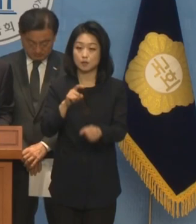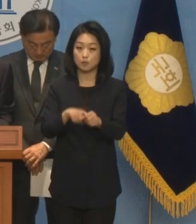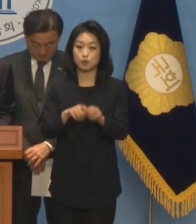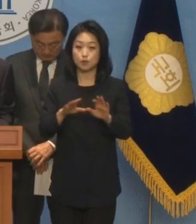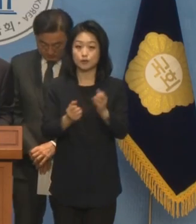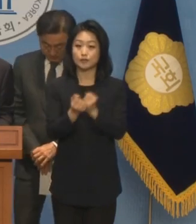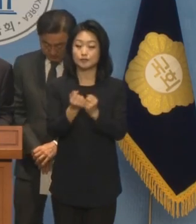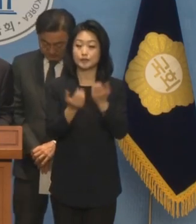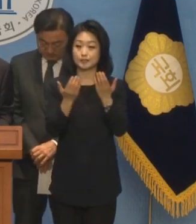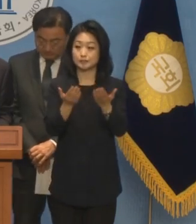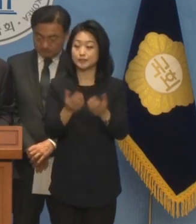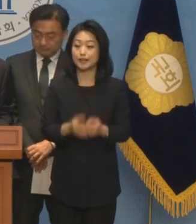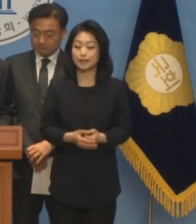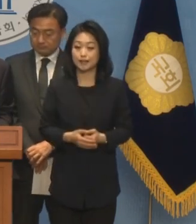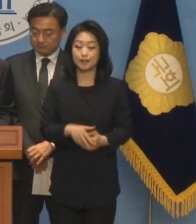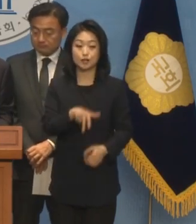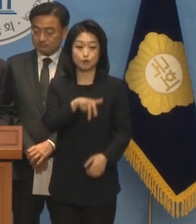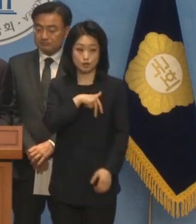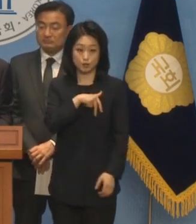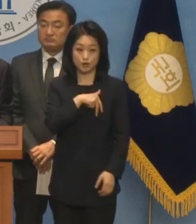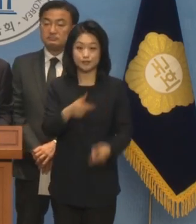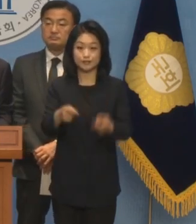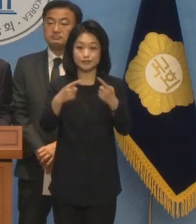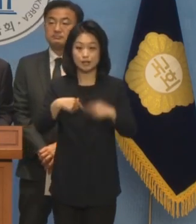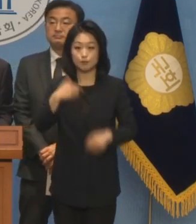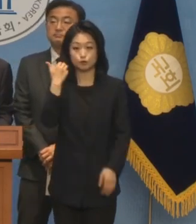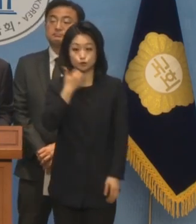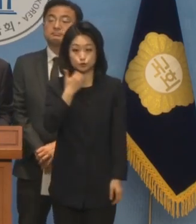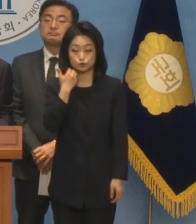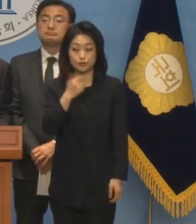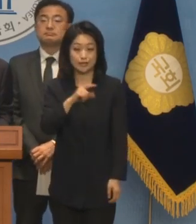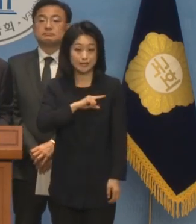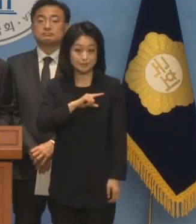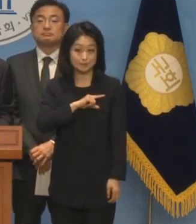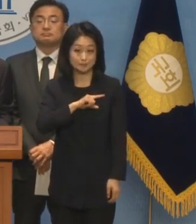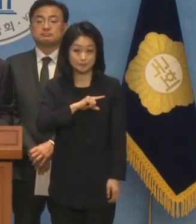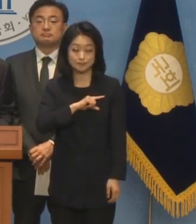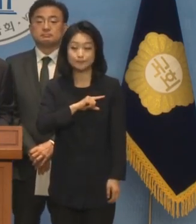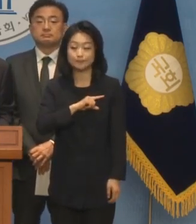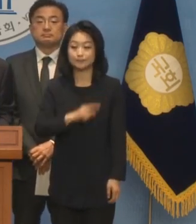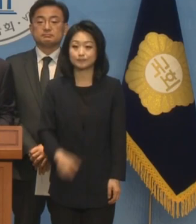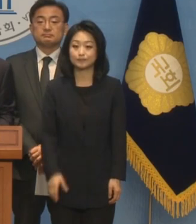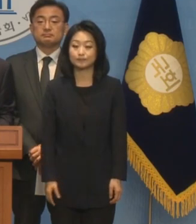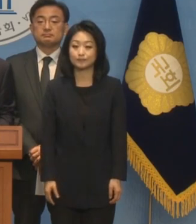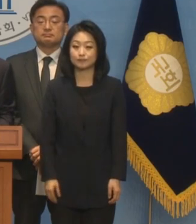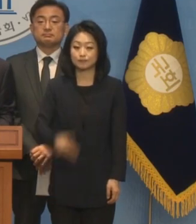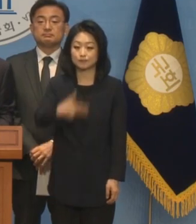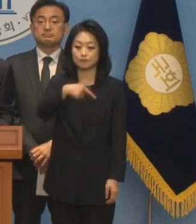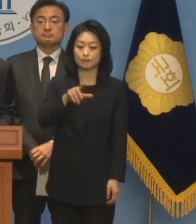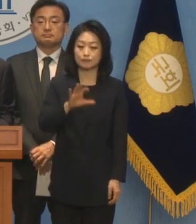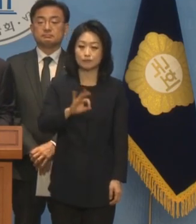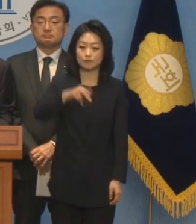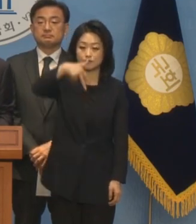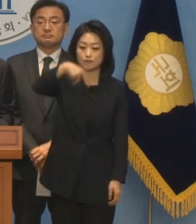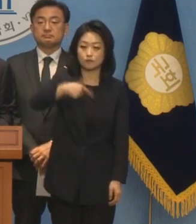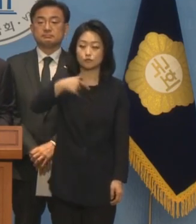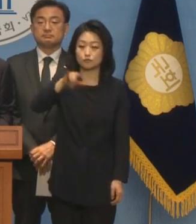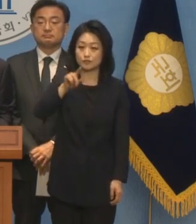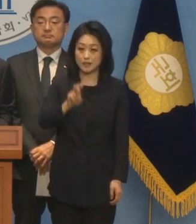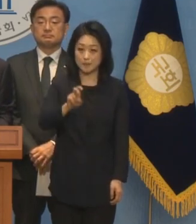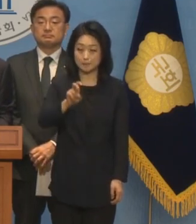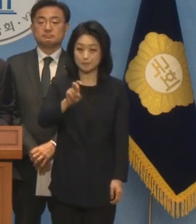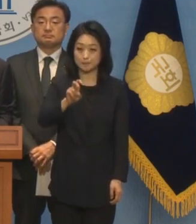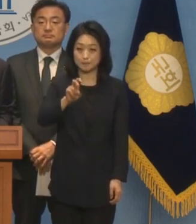시작하겠습니다 참석하신 분 먼저 어 소개해드리겠습니다 정춘생 조국